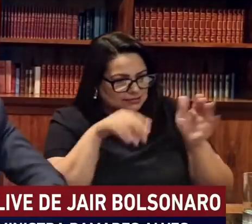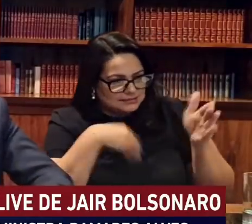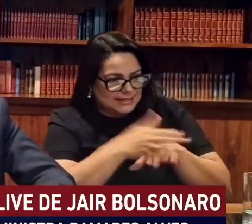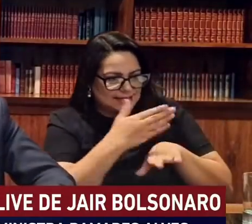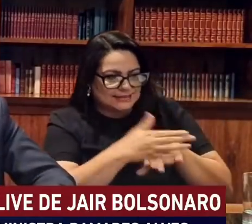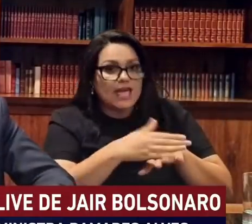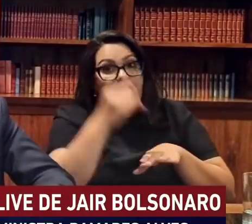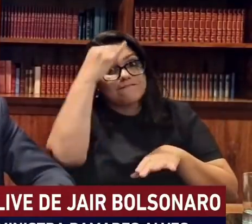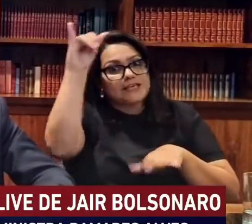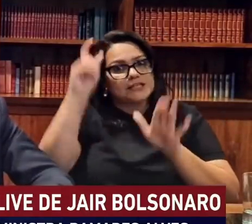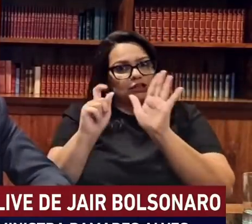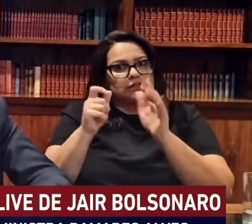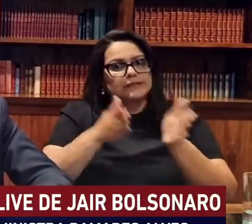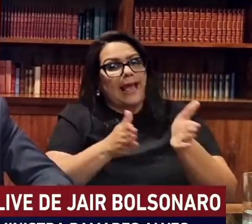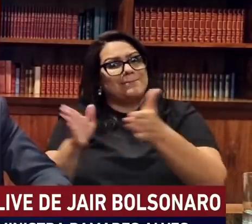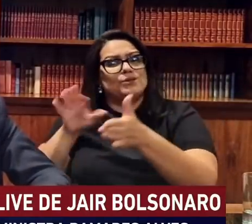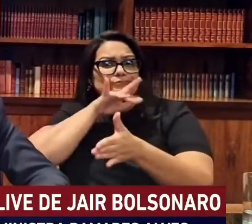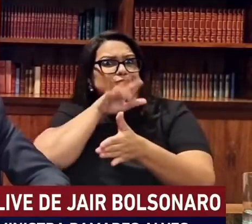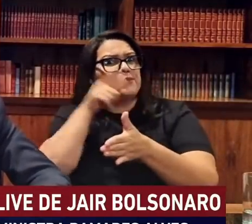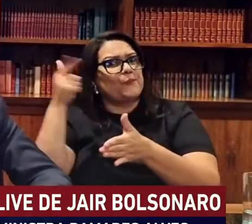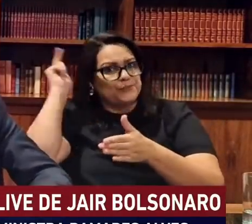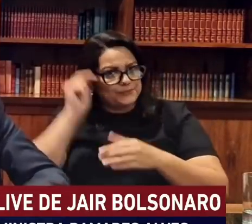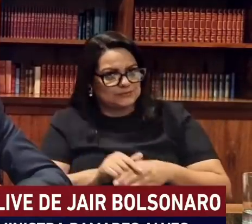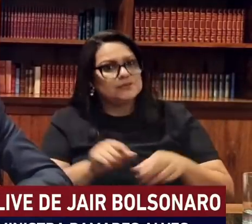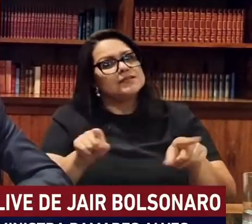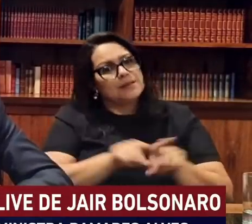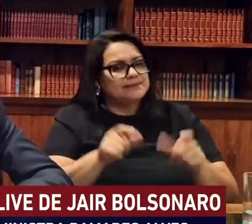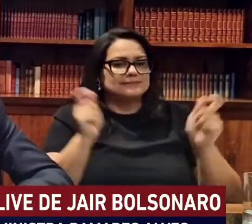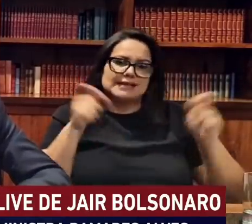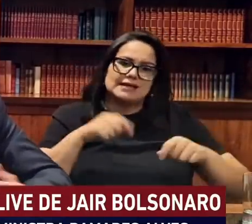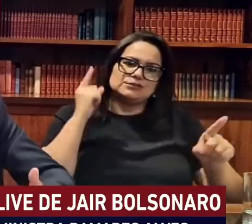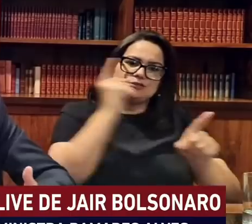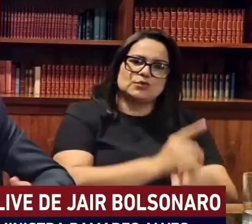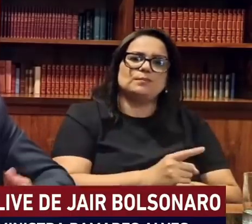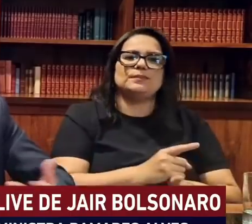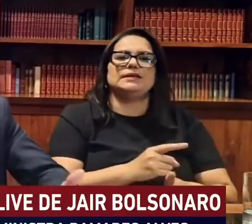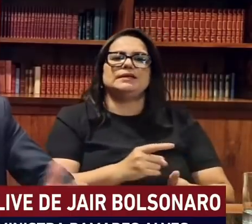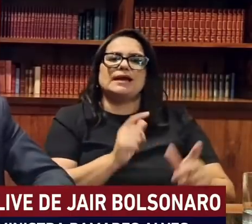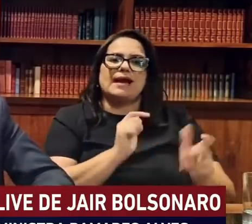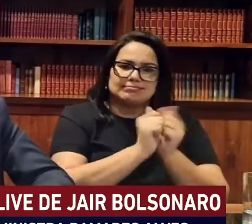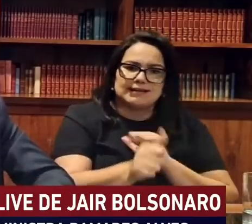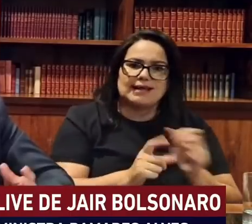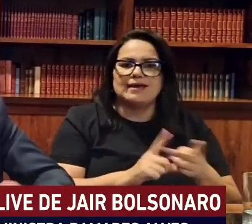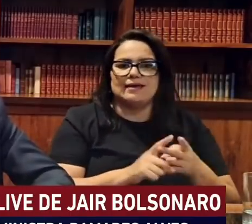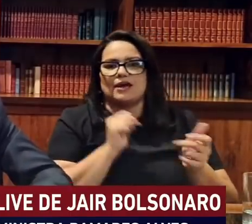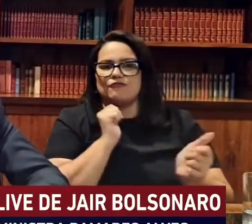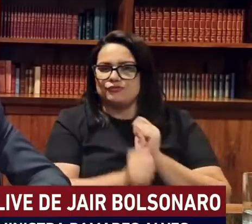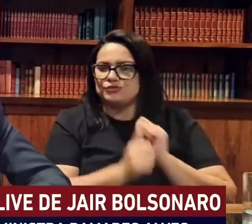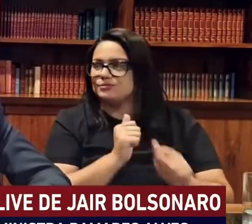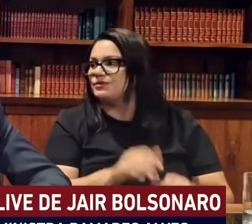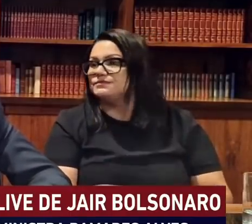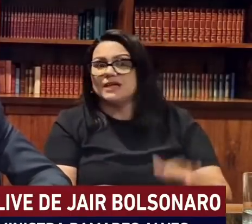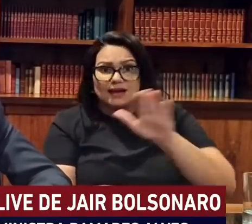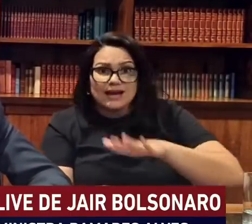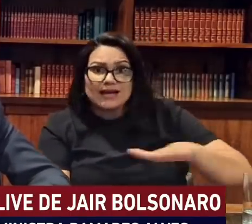também revelar talentos, não apenas atletas de atletismo, né? Mas também de futebol. Presidente, e a criança